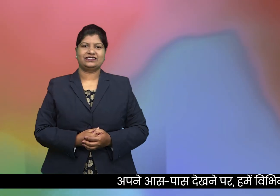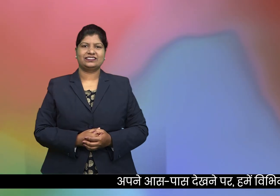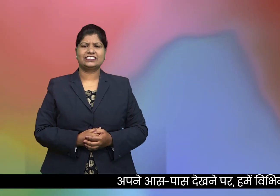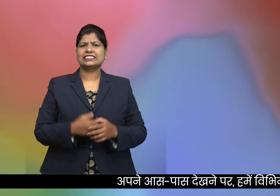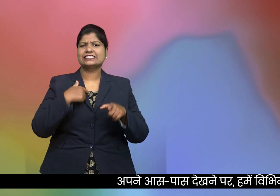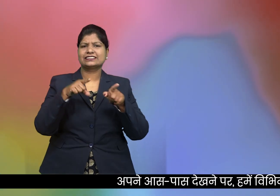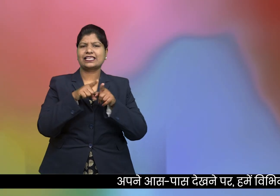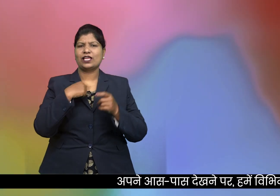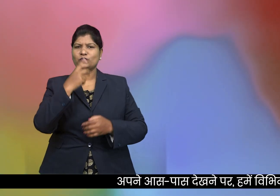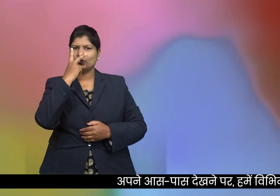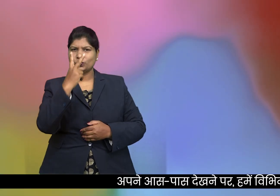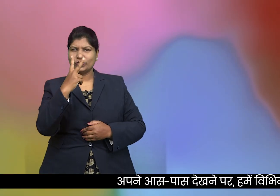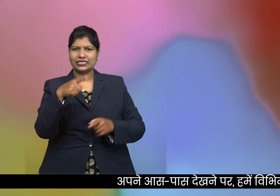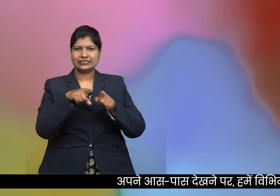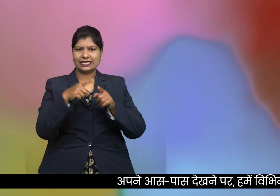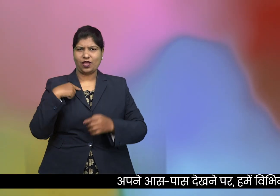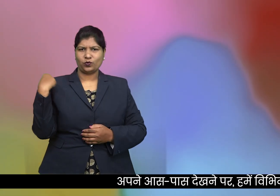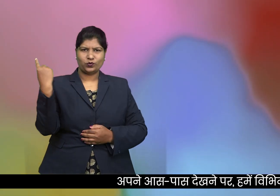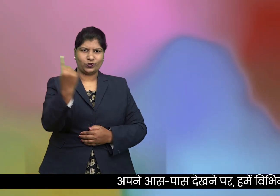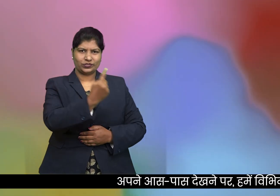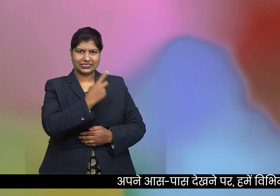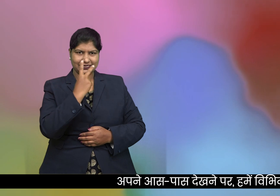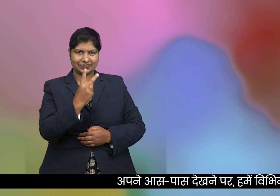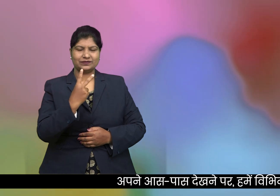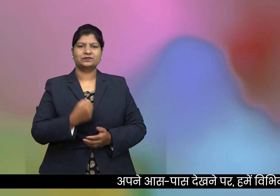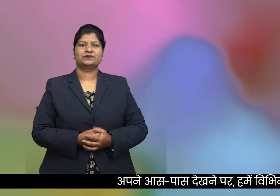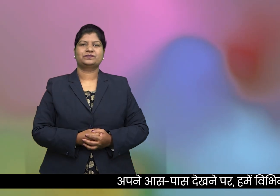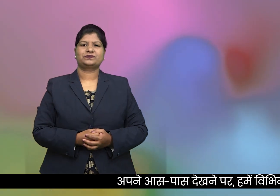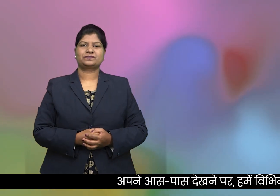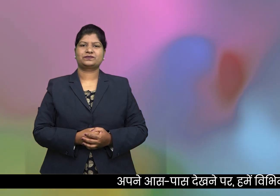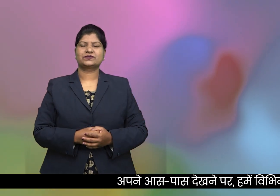अपने आसपास देखने पर हमें विभिन्न आकार,